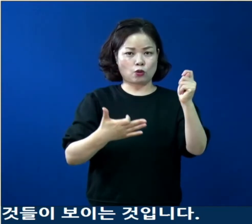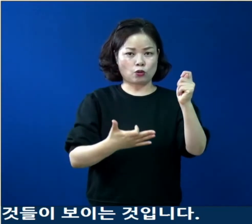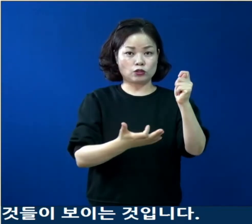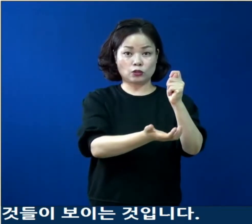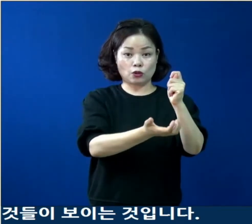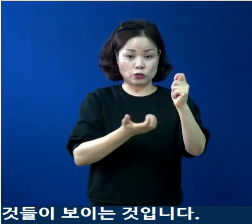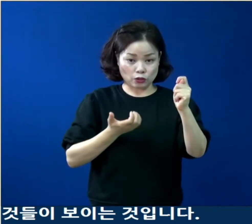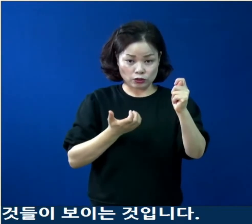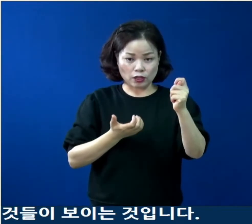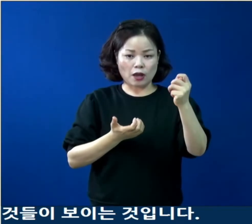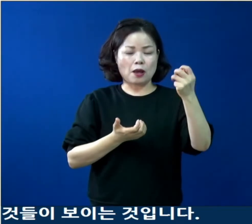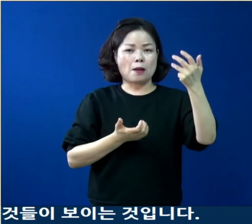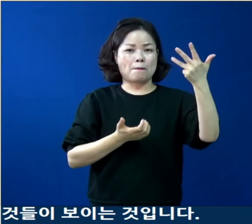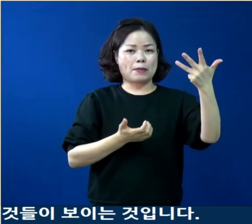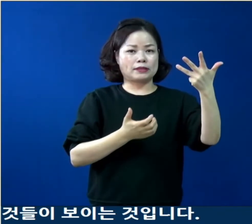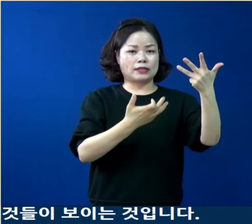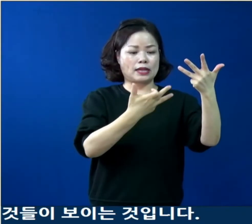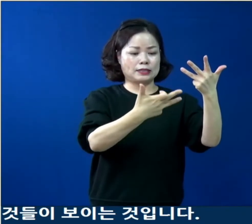성경 같이 한번